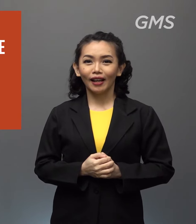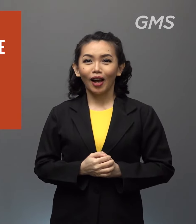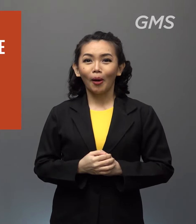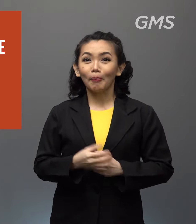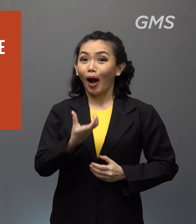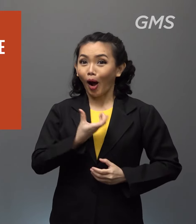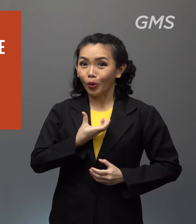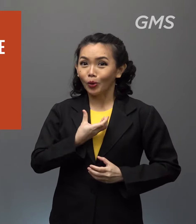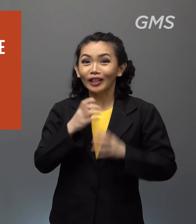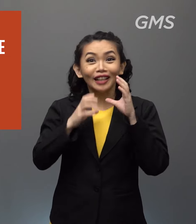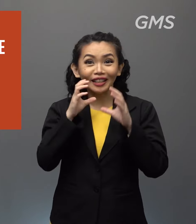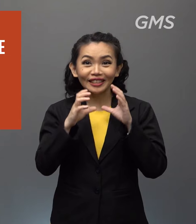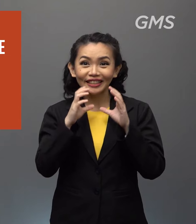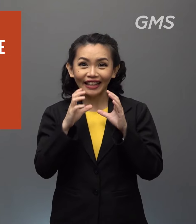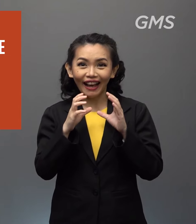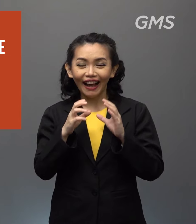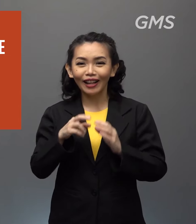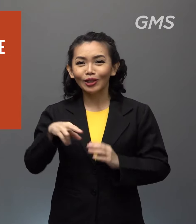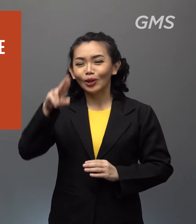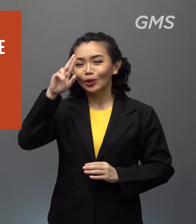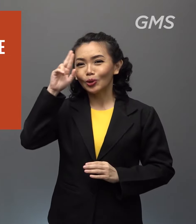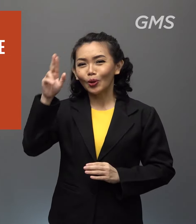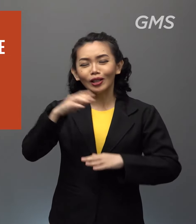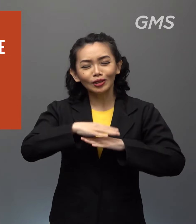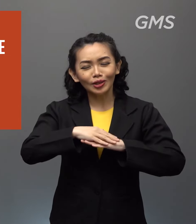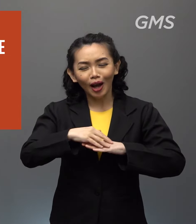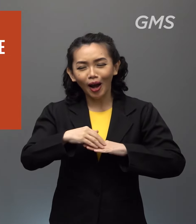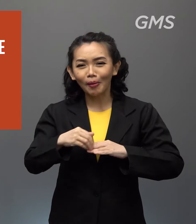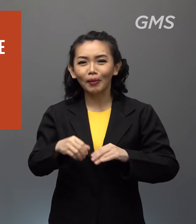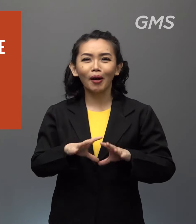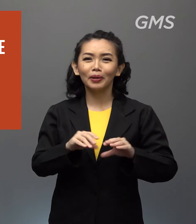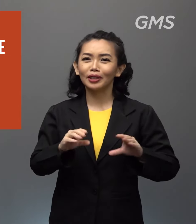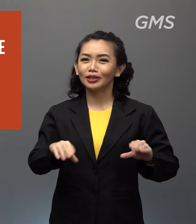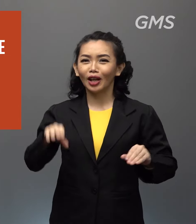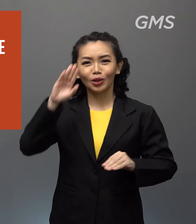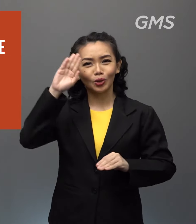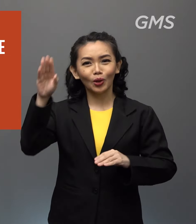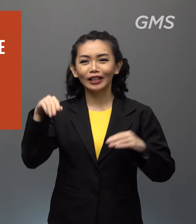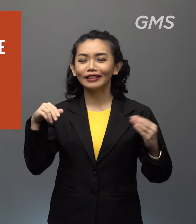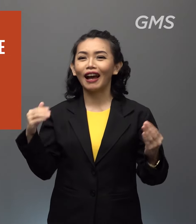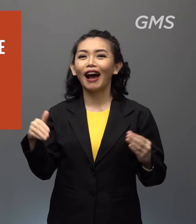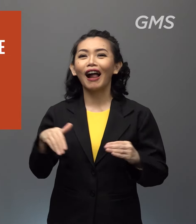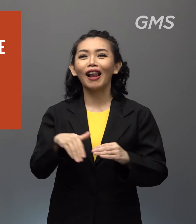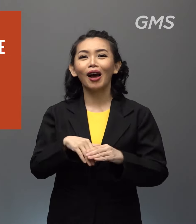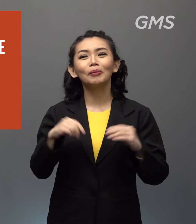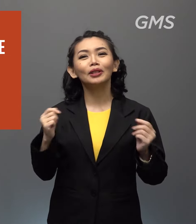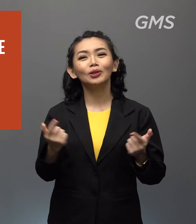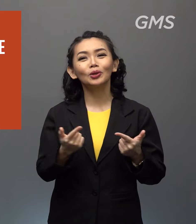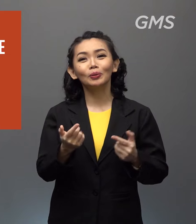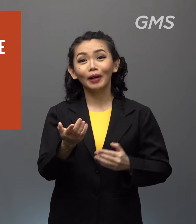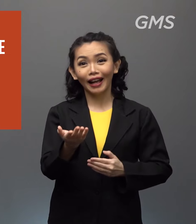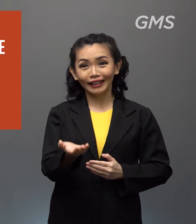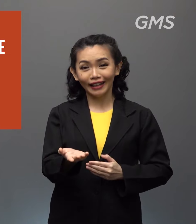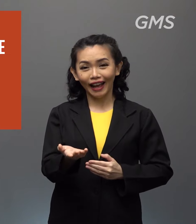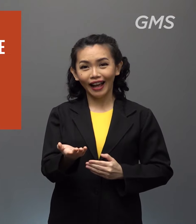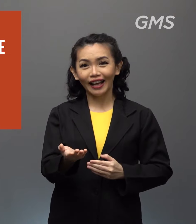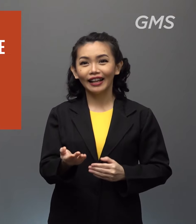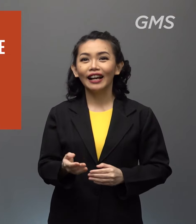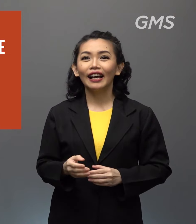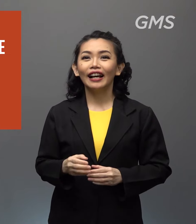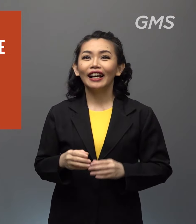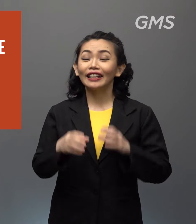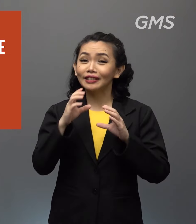kesaksian, pertolongan, jamahan Tuhan, karya-karya Tuhan dalam hidup Anda, entah kesaksian yang sederhana